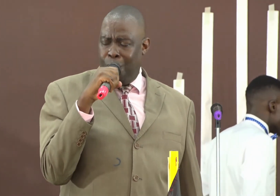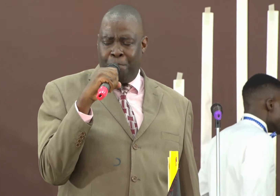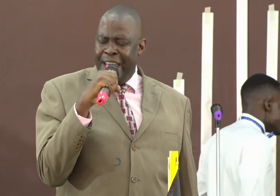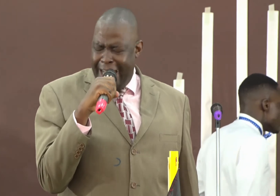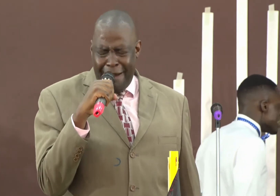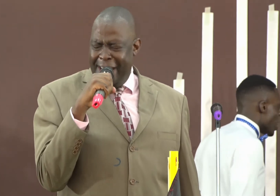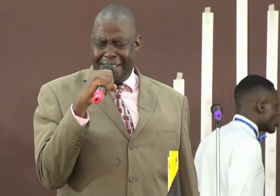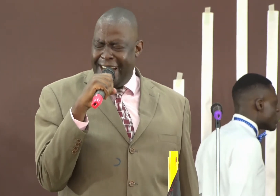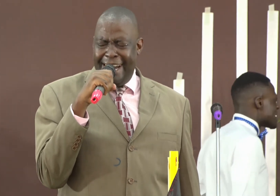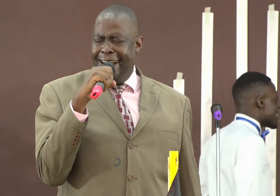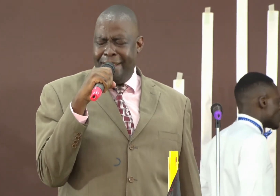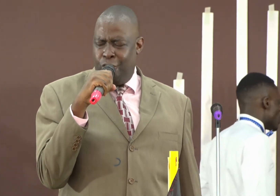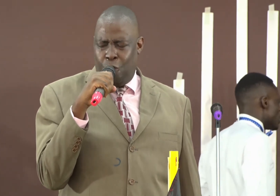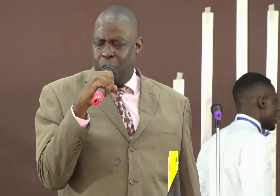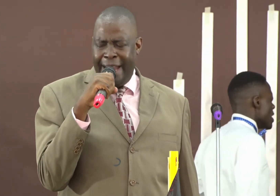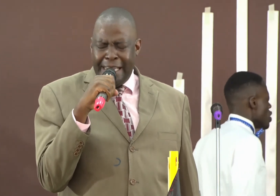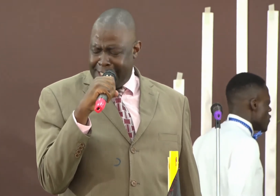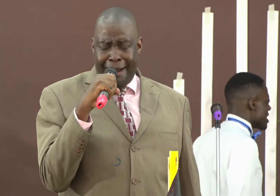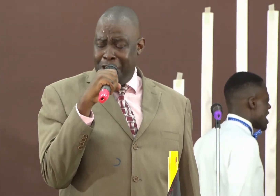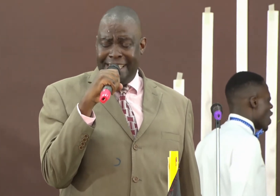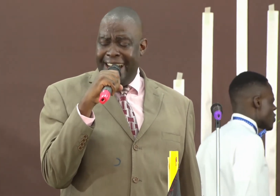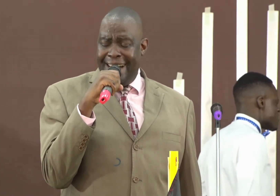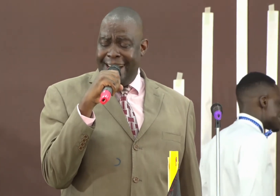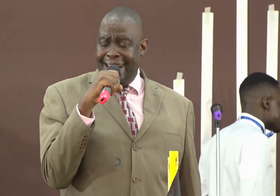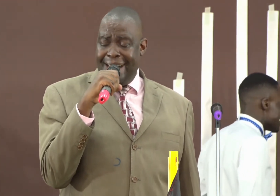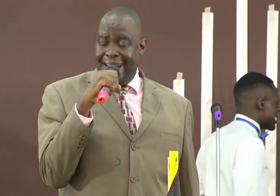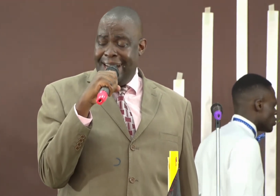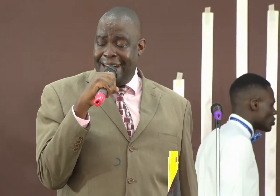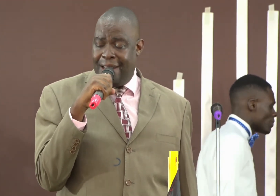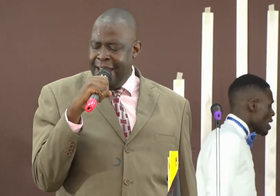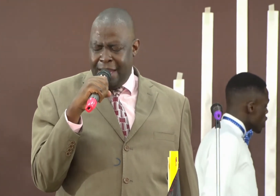mutukuvu amachagalero zabujya